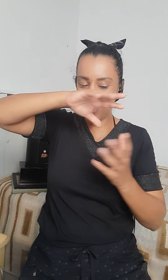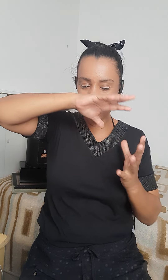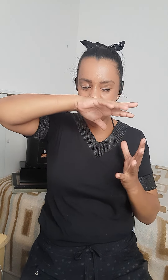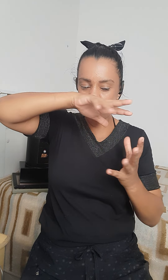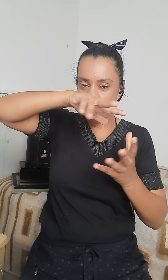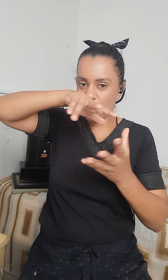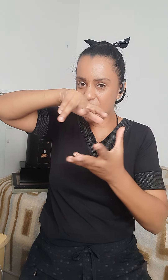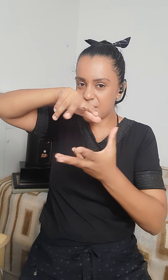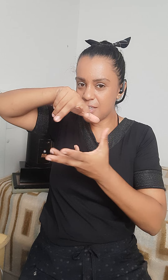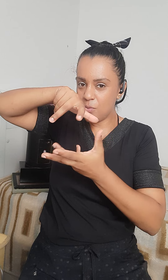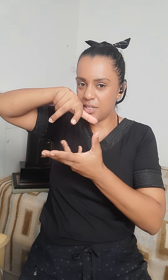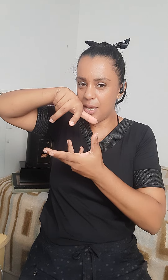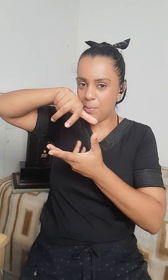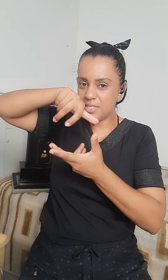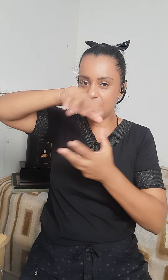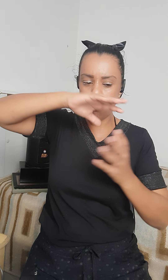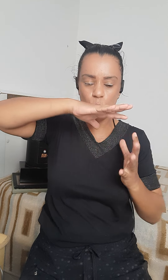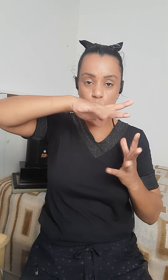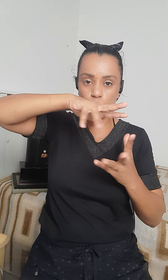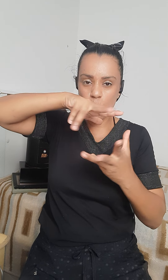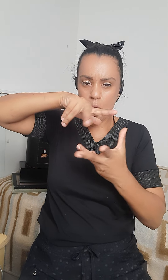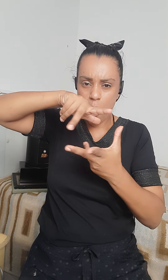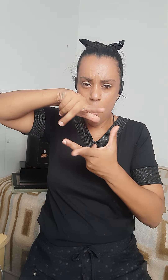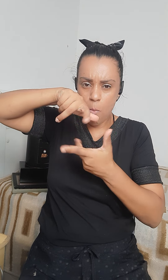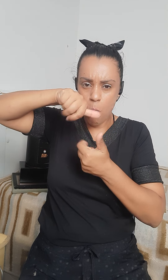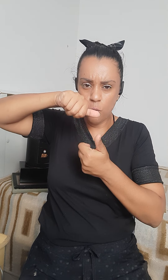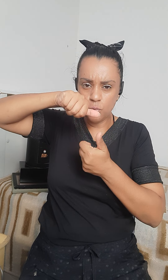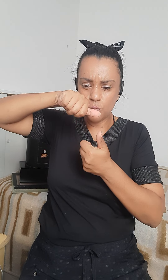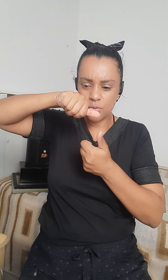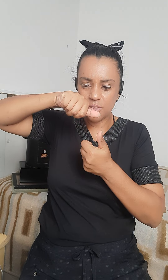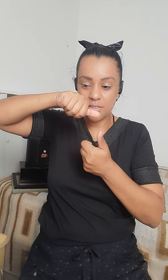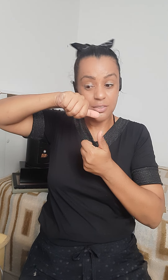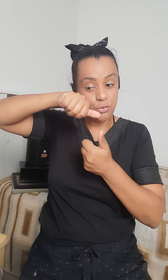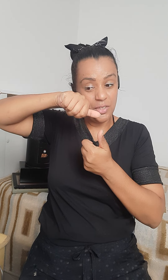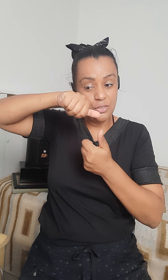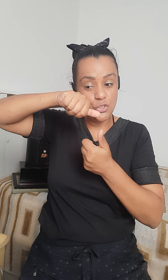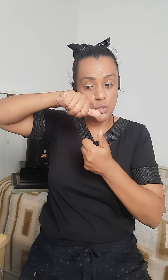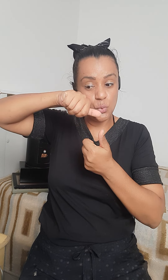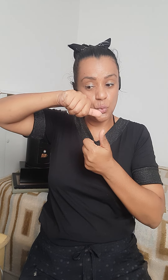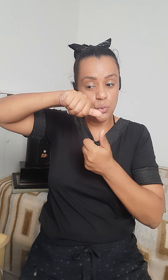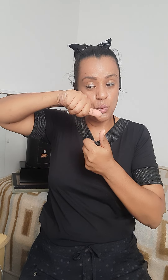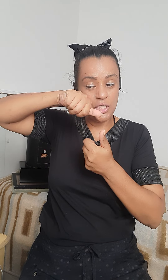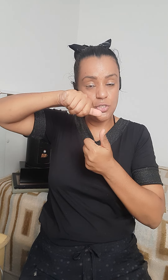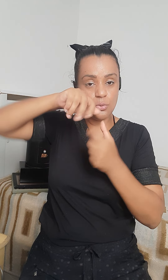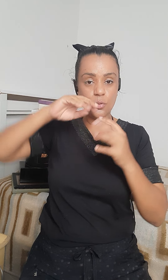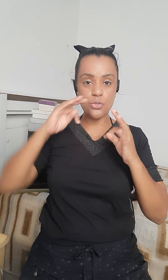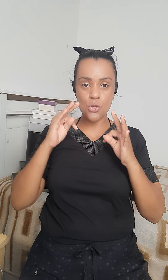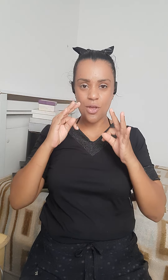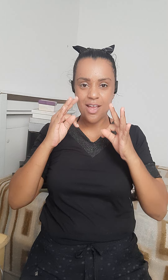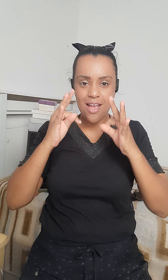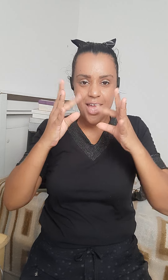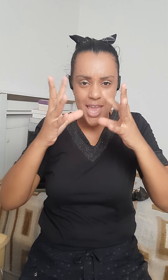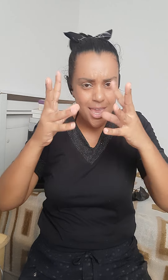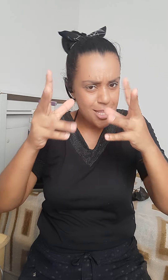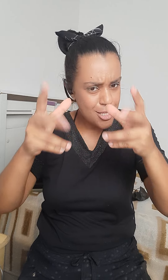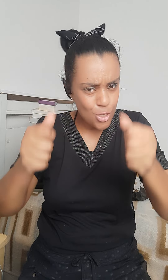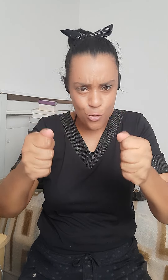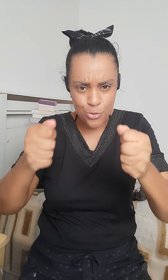Essa é a configuração que representa mundo. Mundo. Eu tô falando de tudo e de todos, ó. É